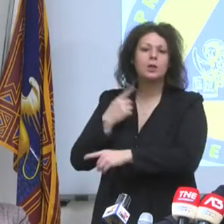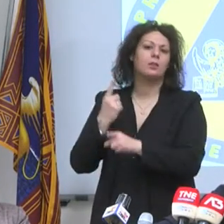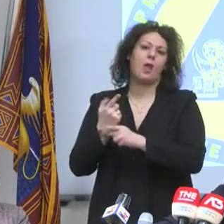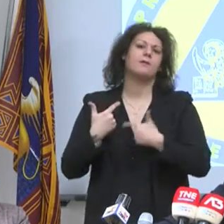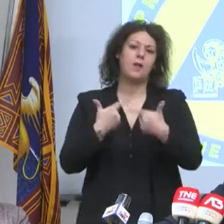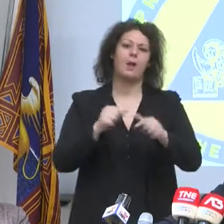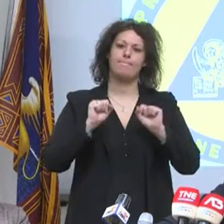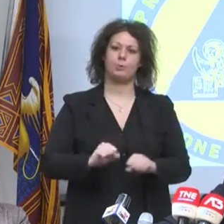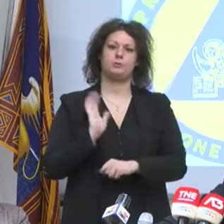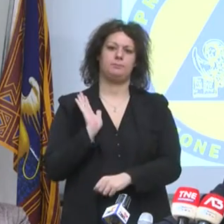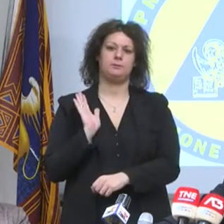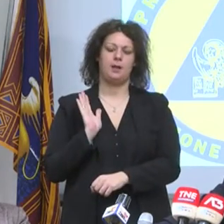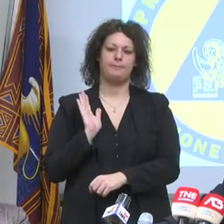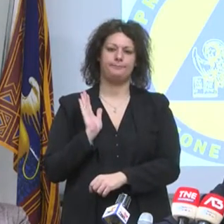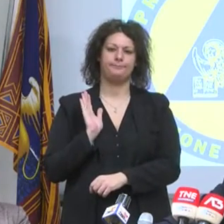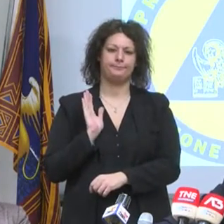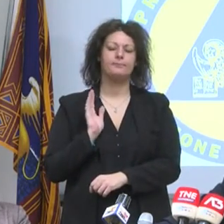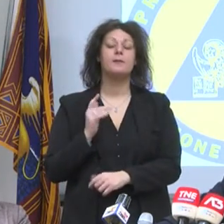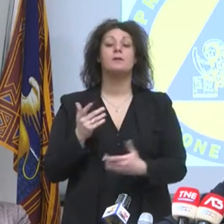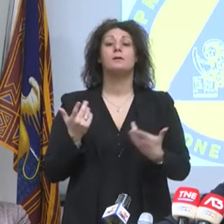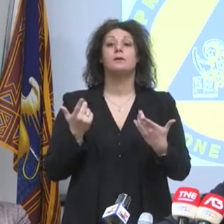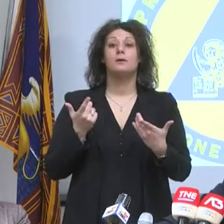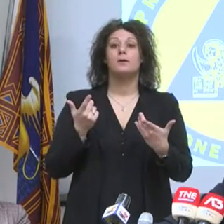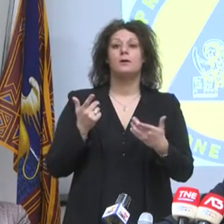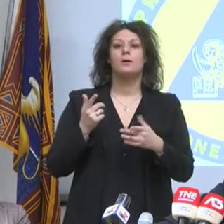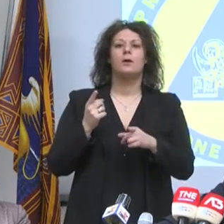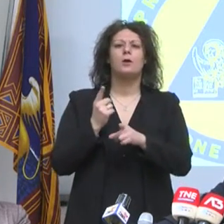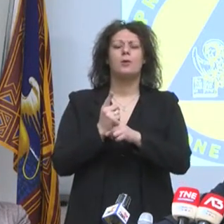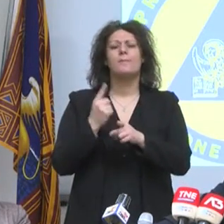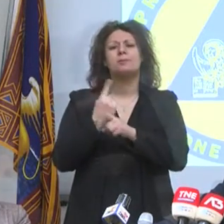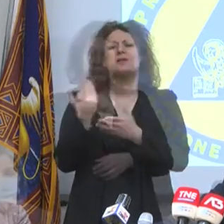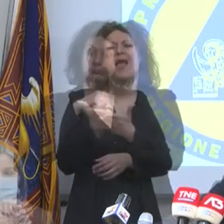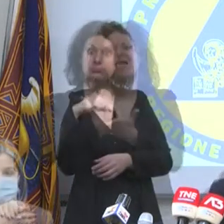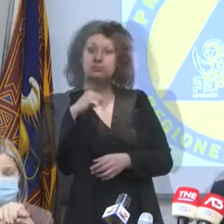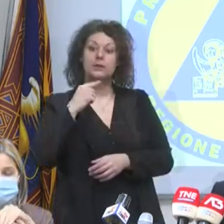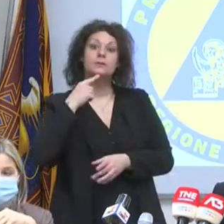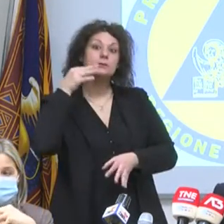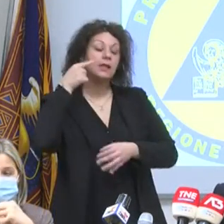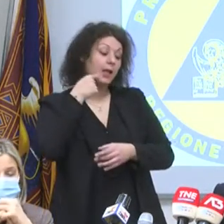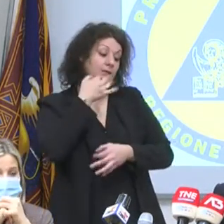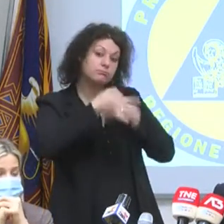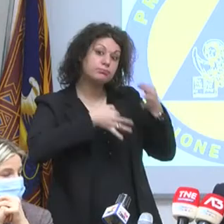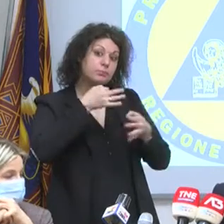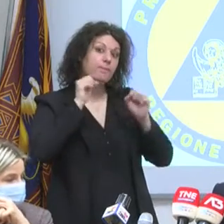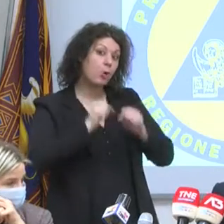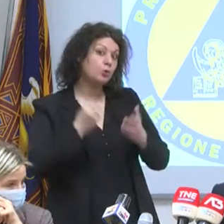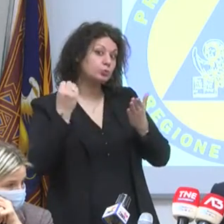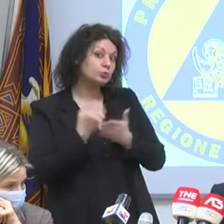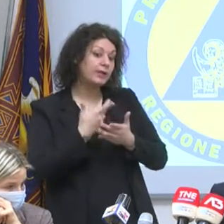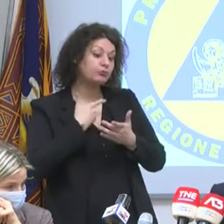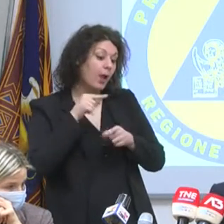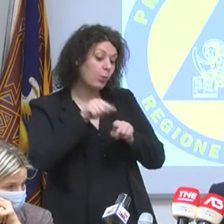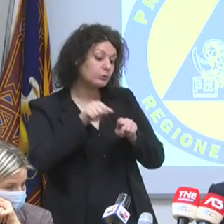e di non trovarsi l'interlocutore che la corte dei conti la procura o quant'altro io non sono convinto che sul